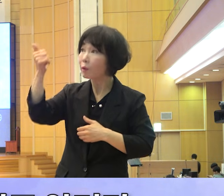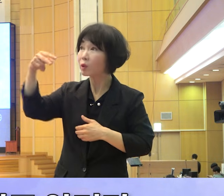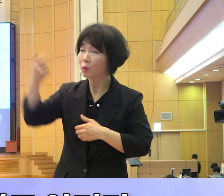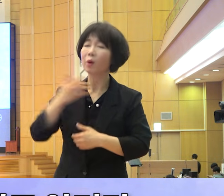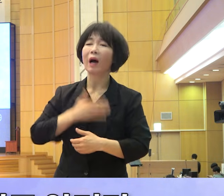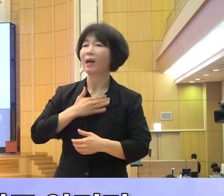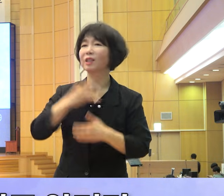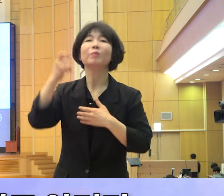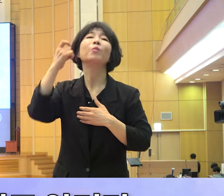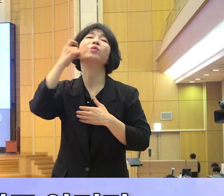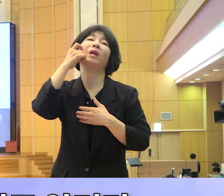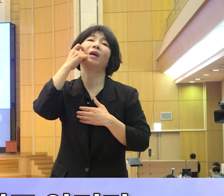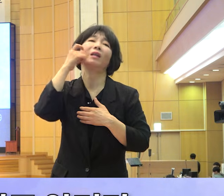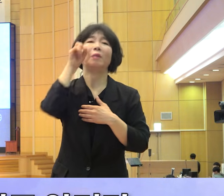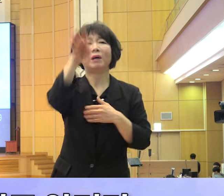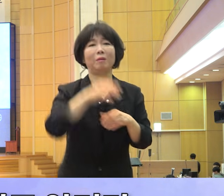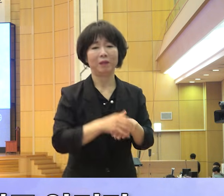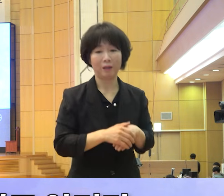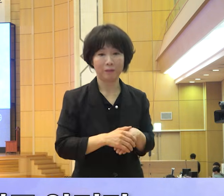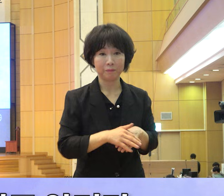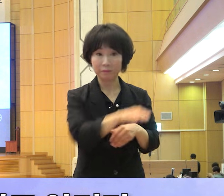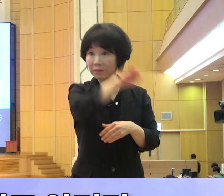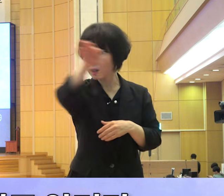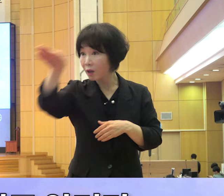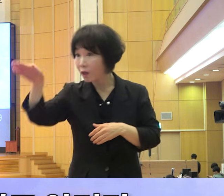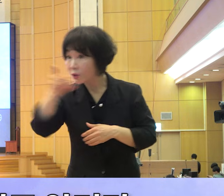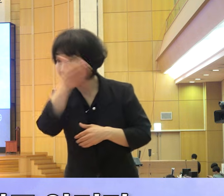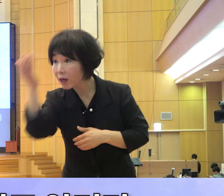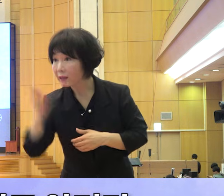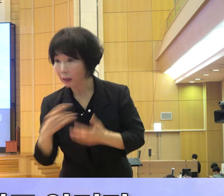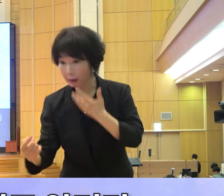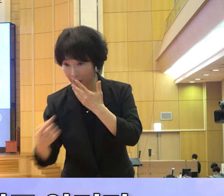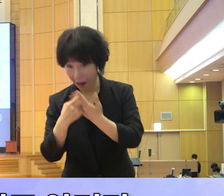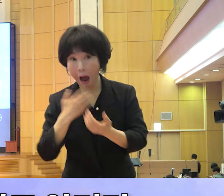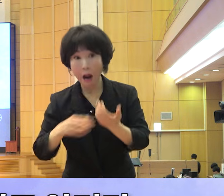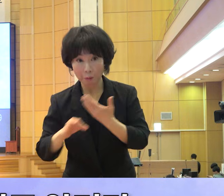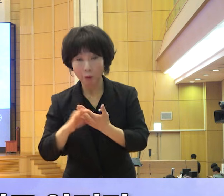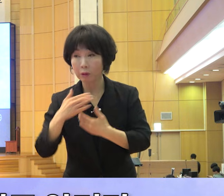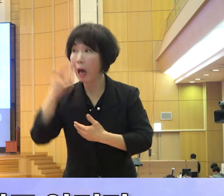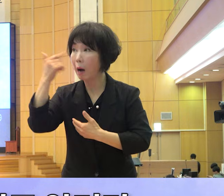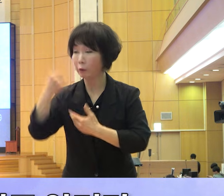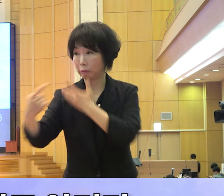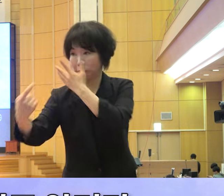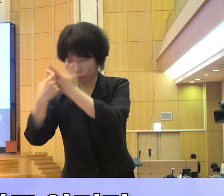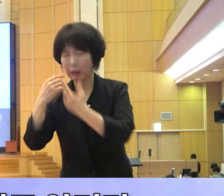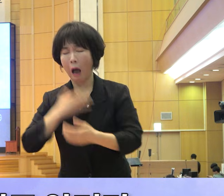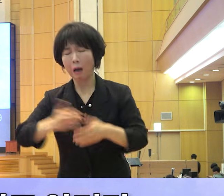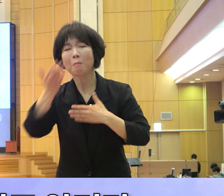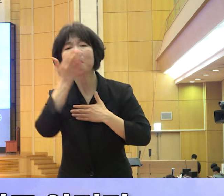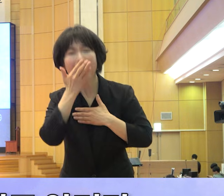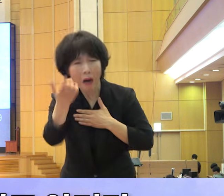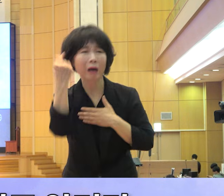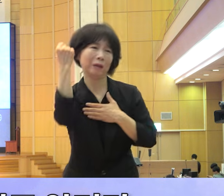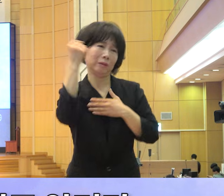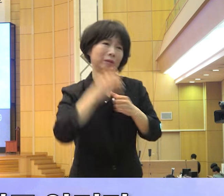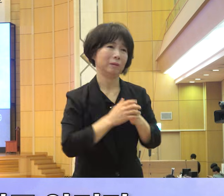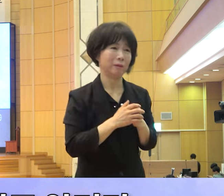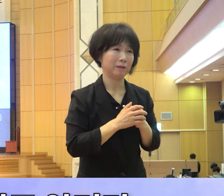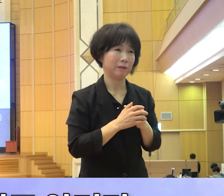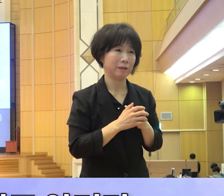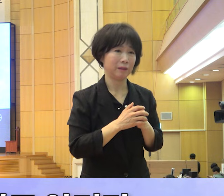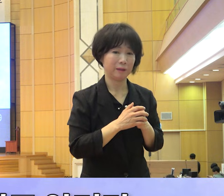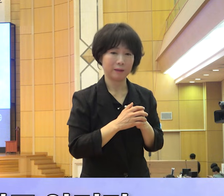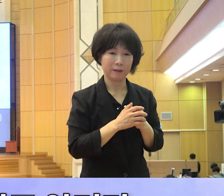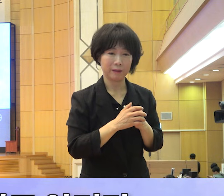알지 못하는 도다. 나를 알았더라면 내 아버지도 알았으리로다.